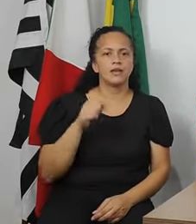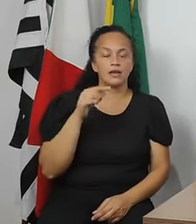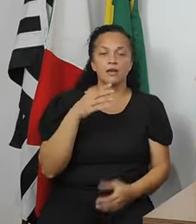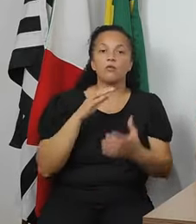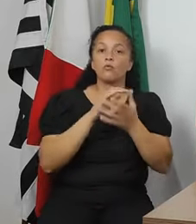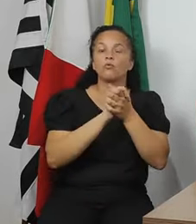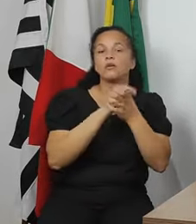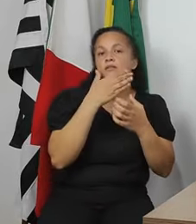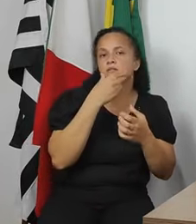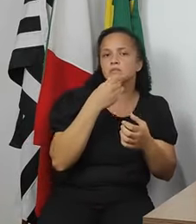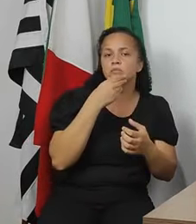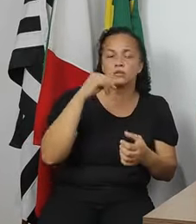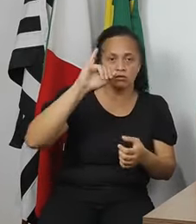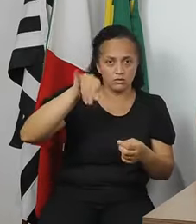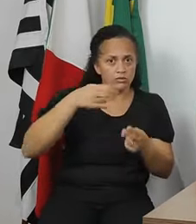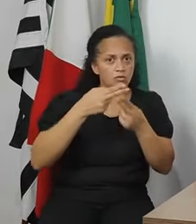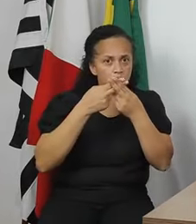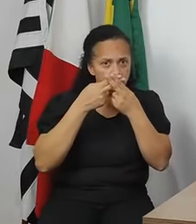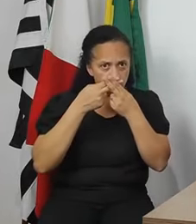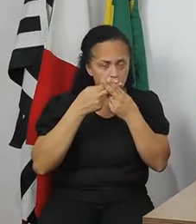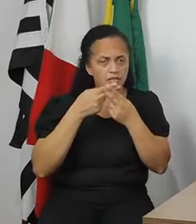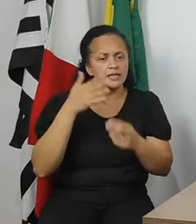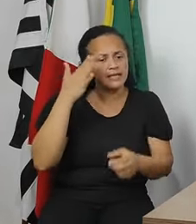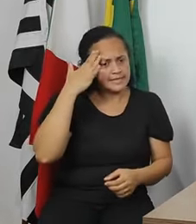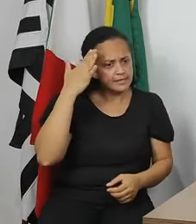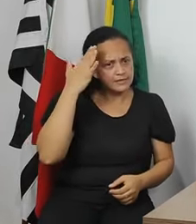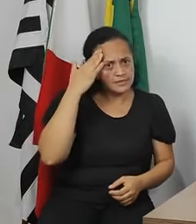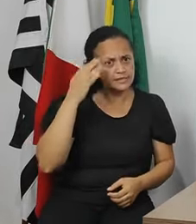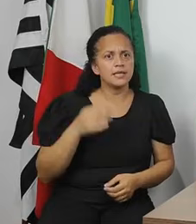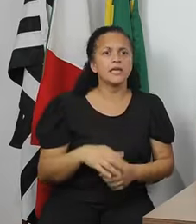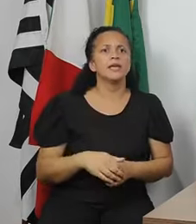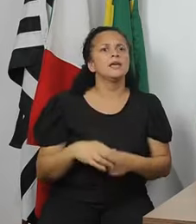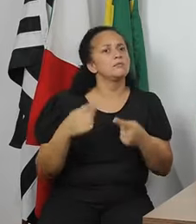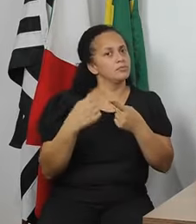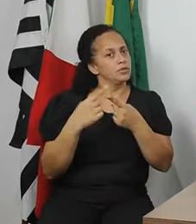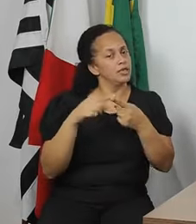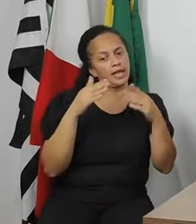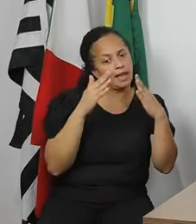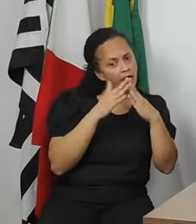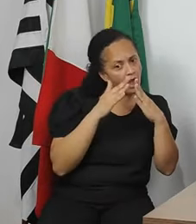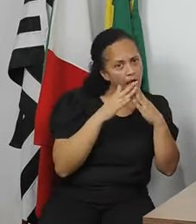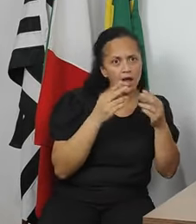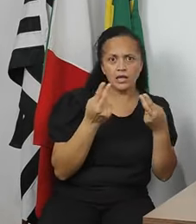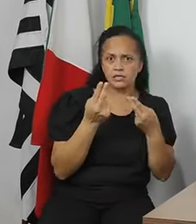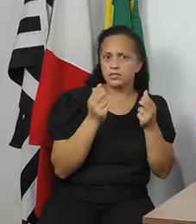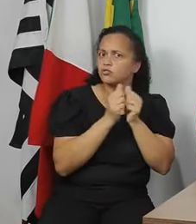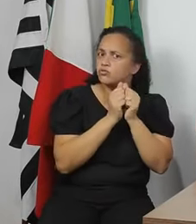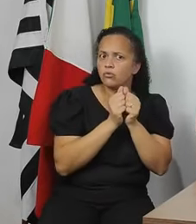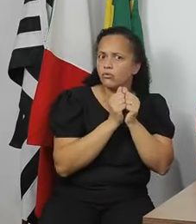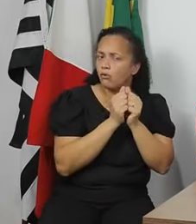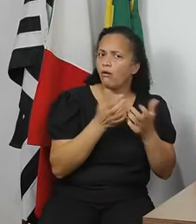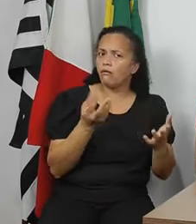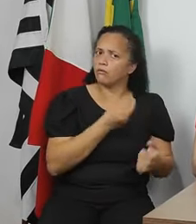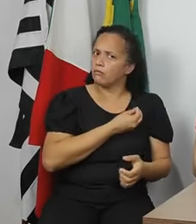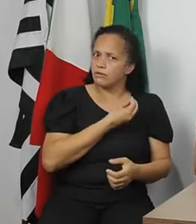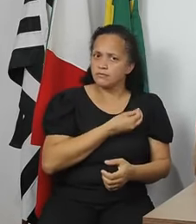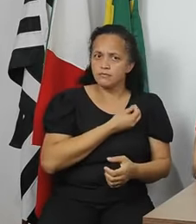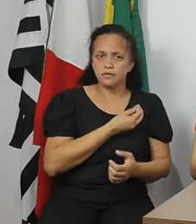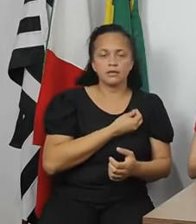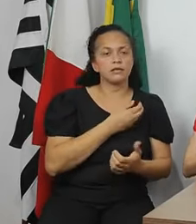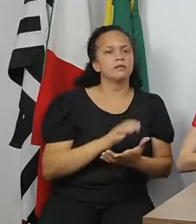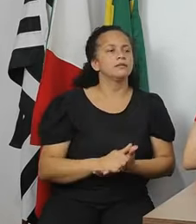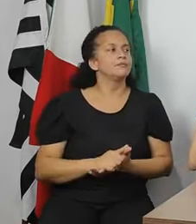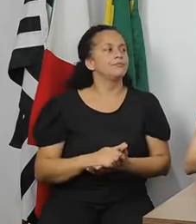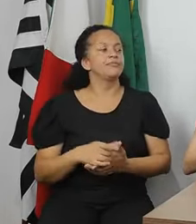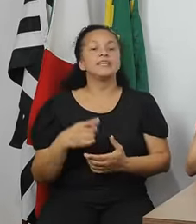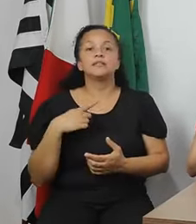ele me conta, mas que a gente mora na mesma casa. É um pouco inevitável. A gente vê várias passagens na Bíblia onde o povo